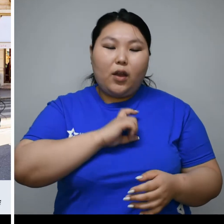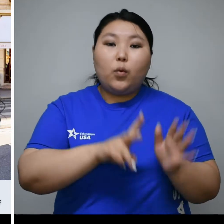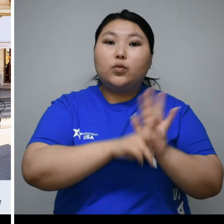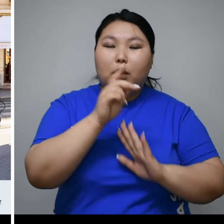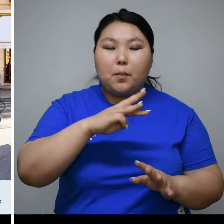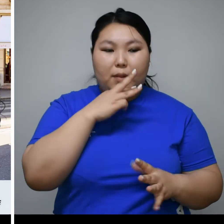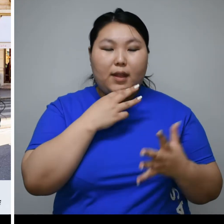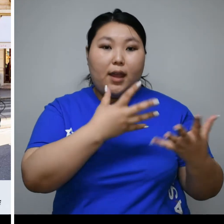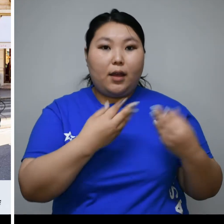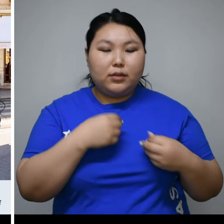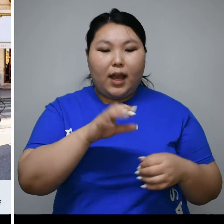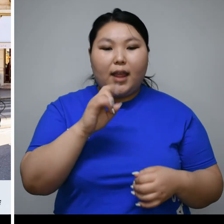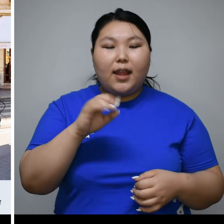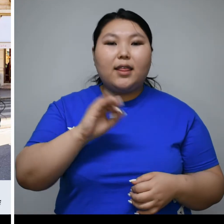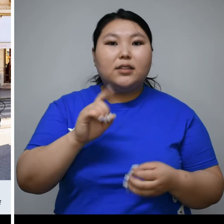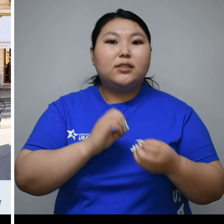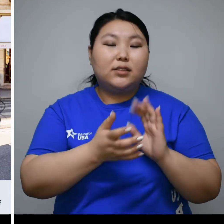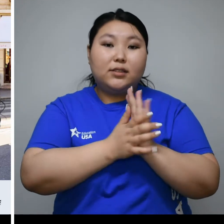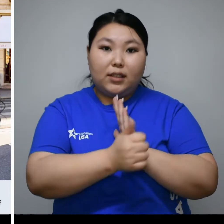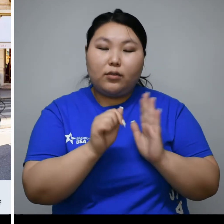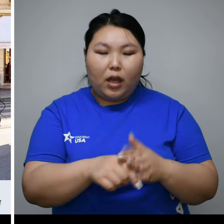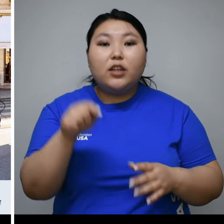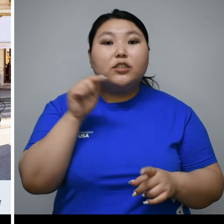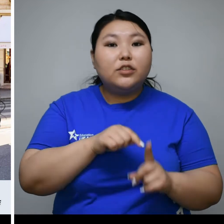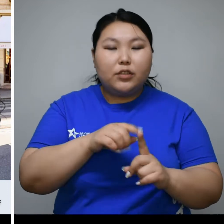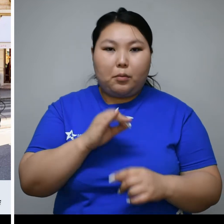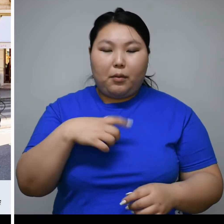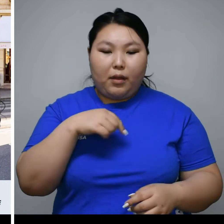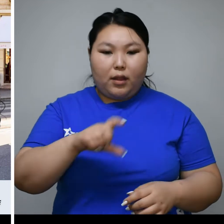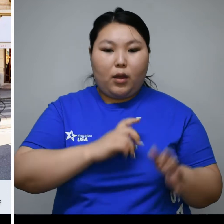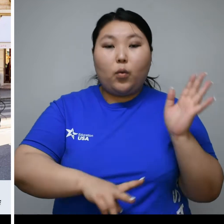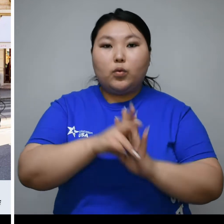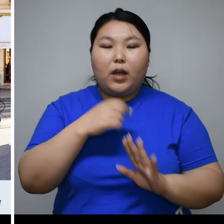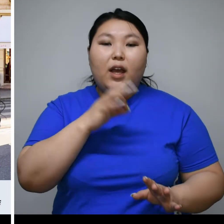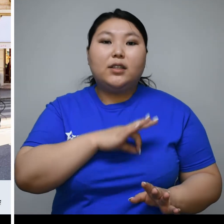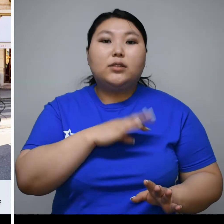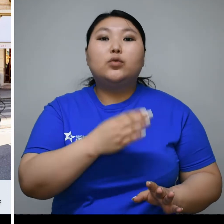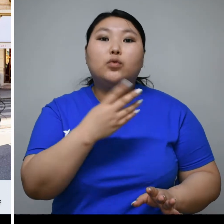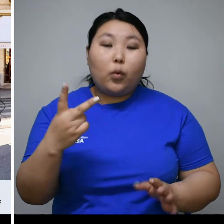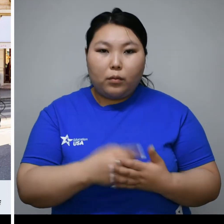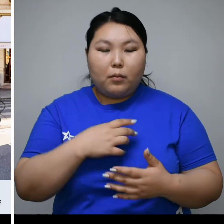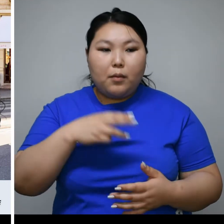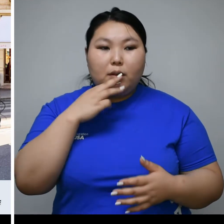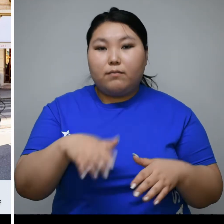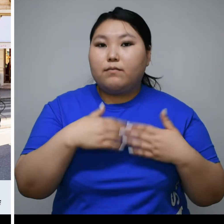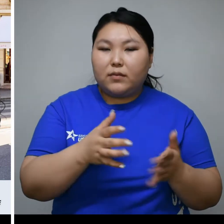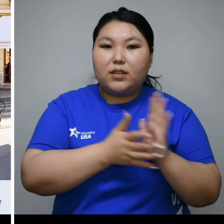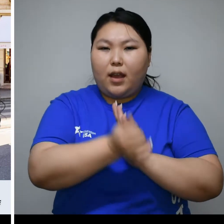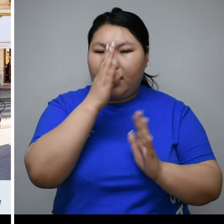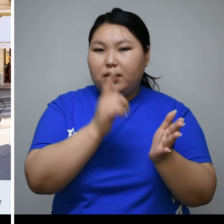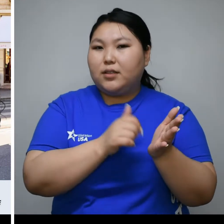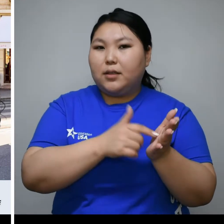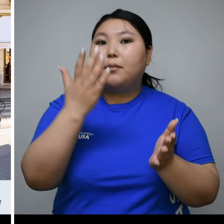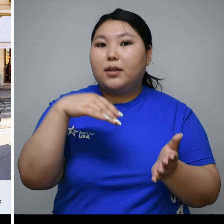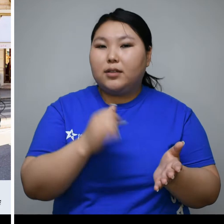үсрээс мэдээлэл аваад тэрийгэ анализ хийх чадвар тэрийгэ бас энэ их үсрийг ашигласан шүү гэдгээ одоо мэддэг чадвар их